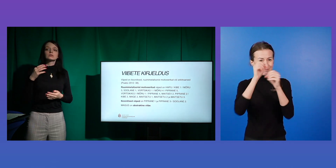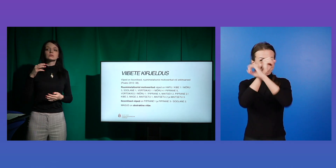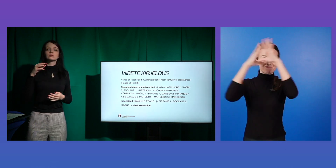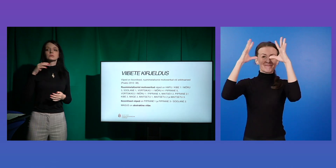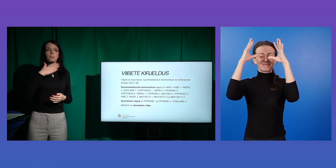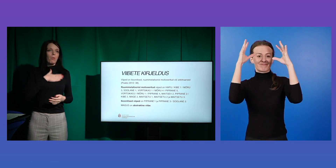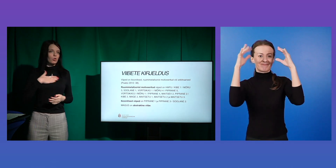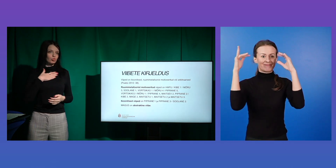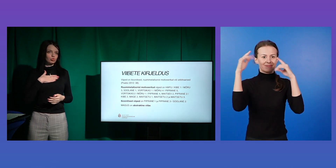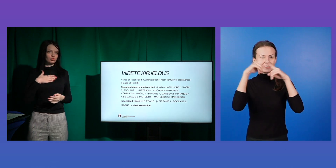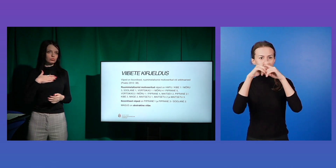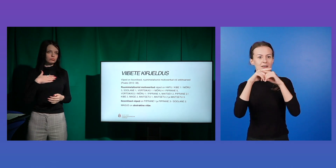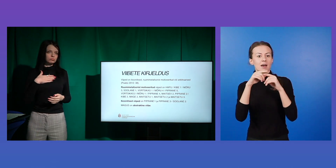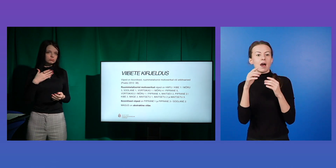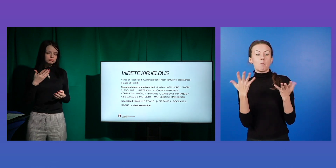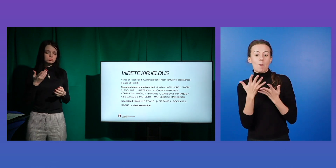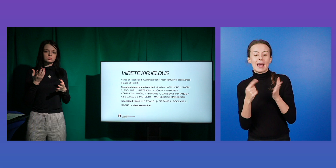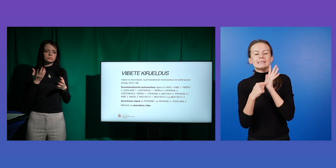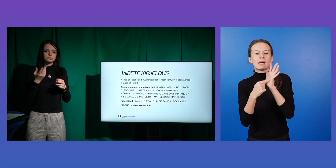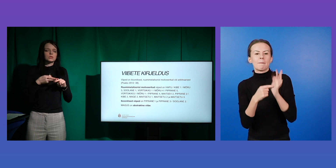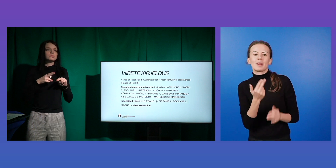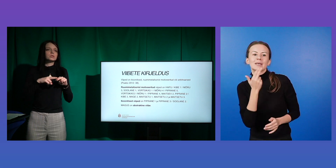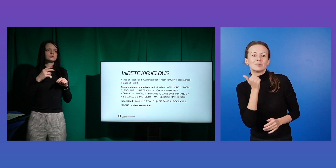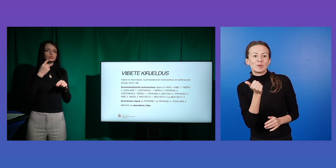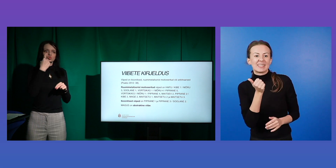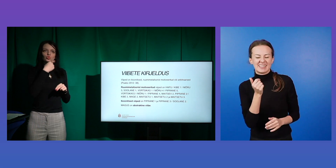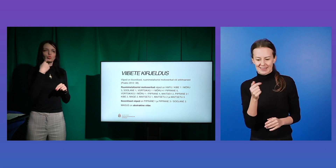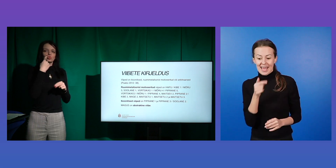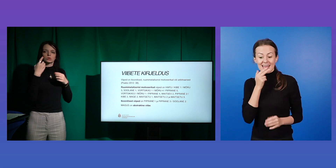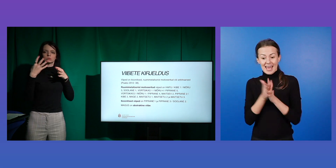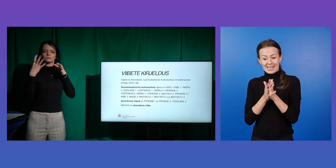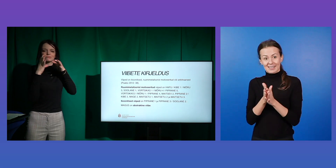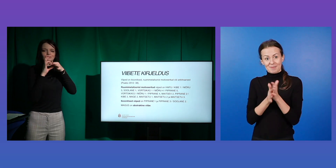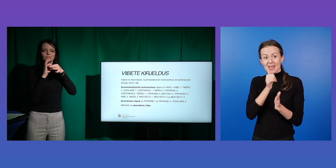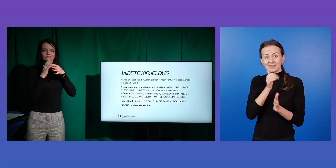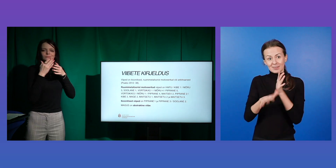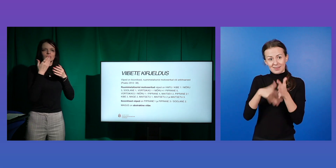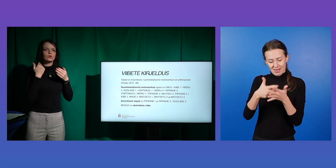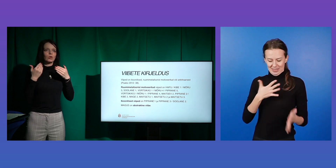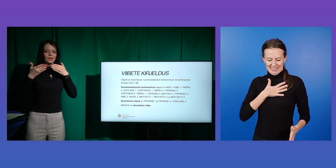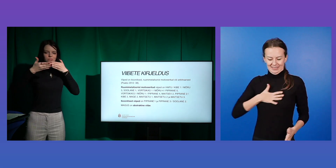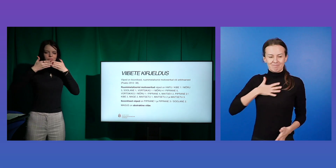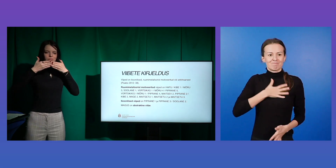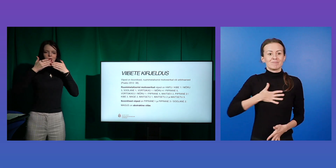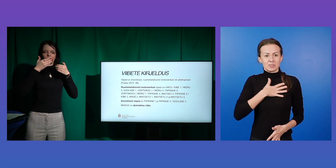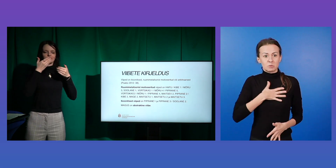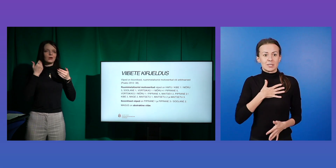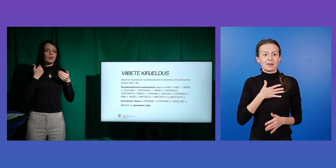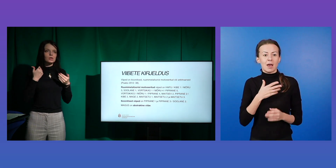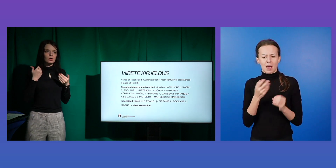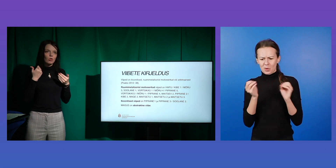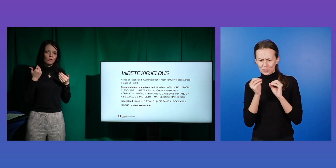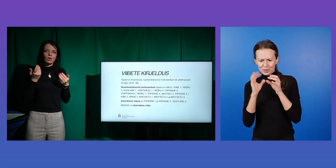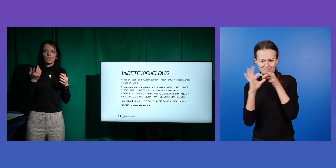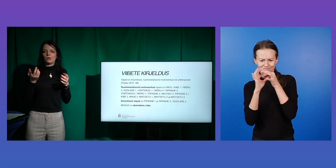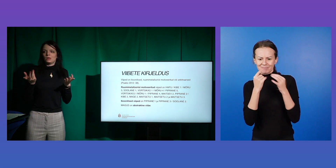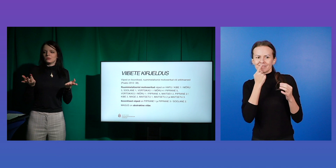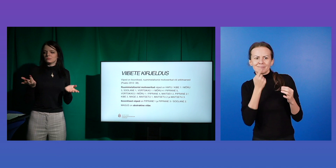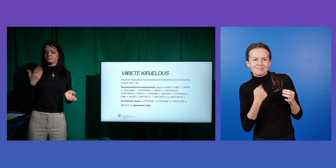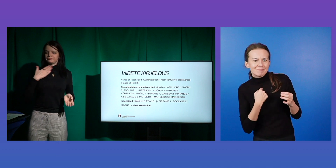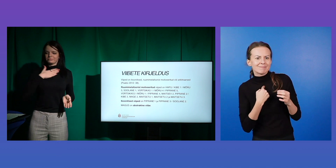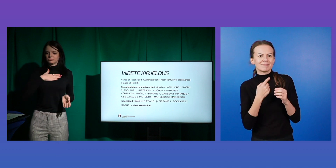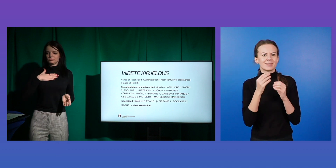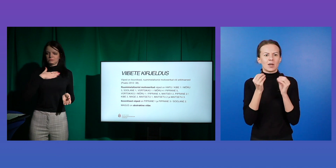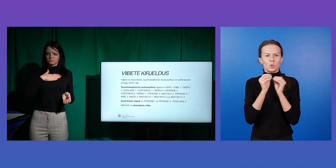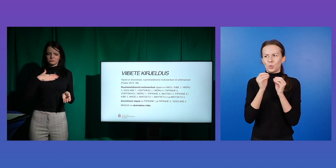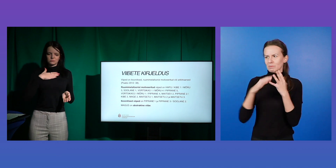Abstraktsed viiped, magus. Sest see ei ole tegelikult suu lähedal on ju see